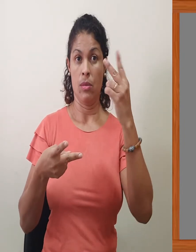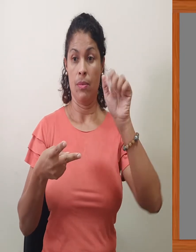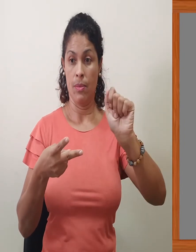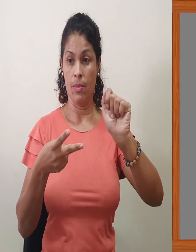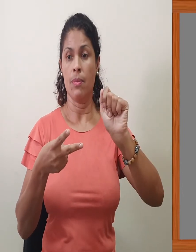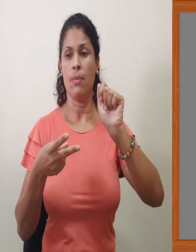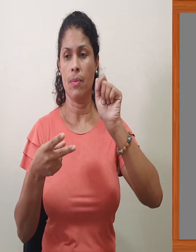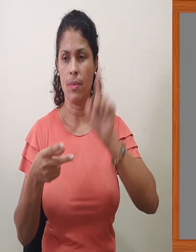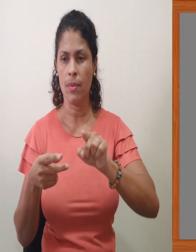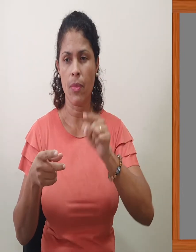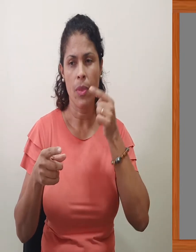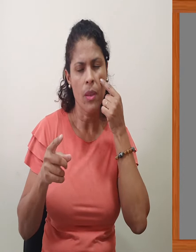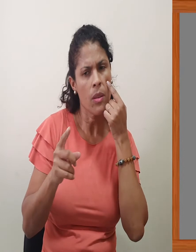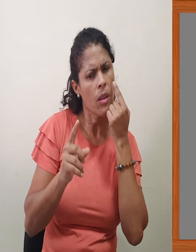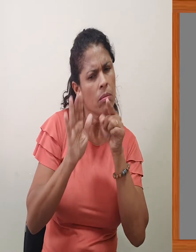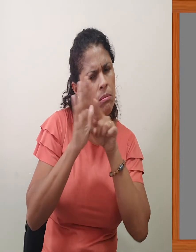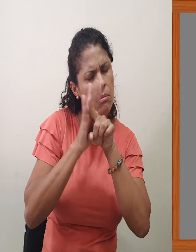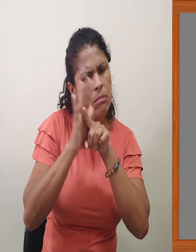fumar.